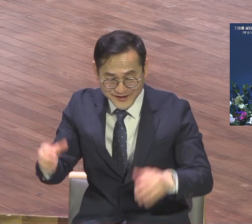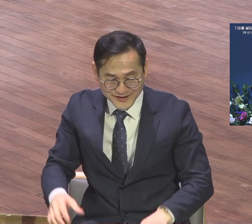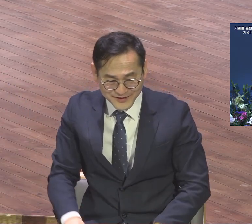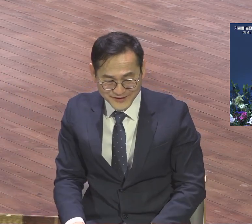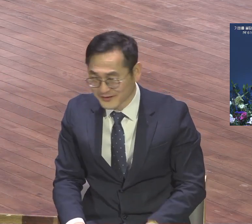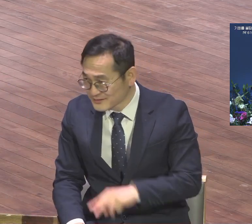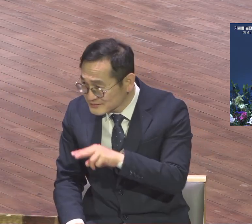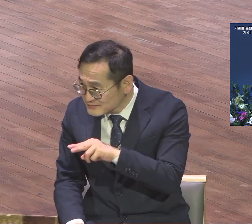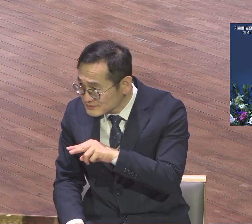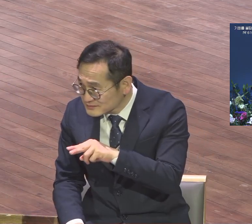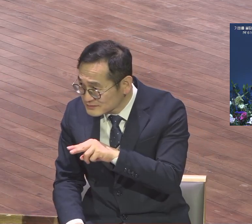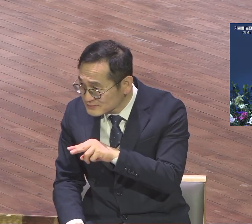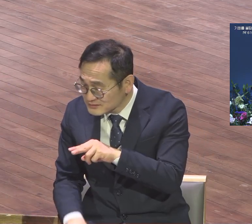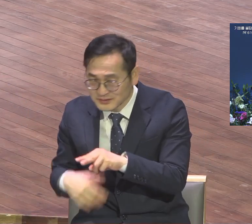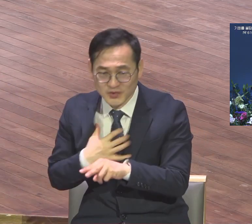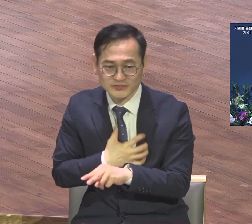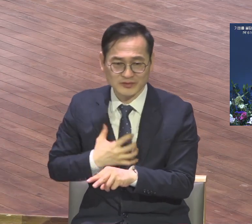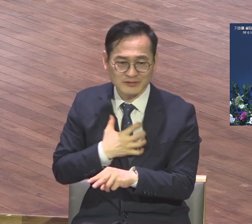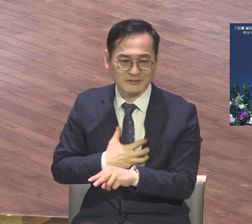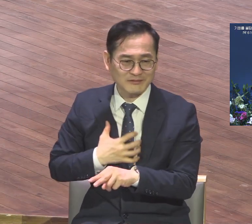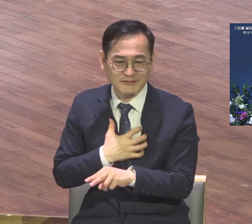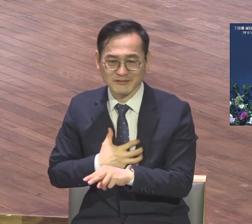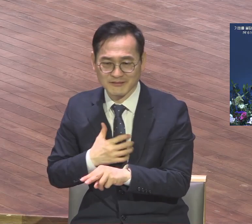저 좀 문제 있다 주고